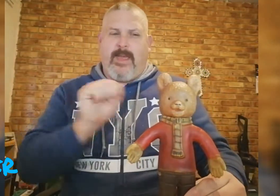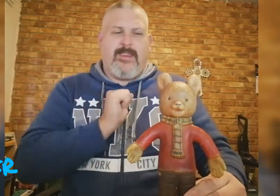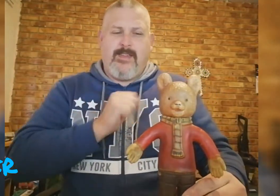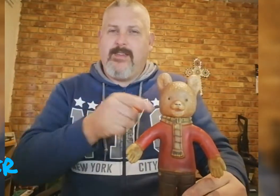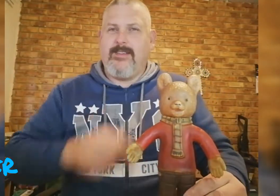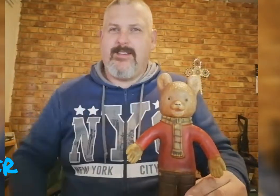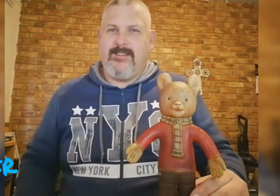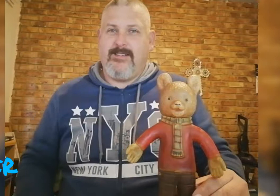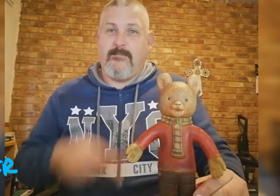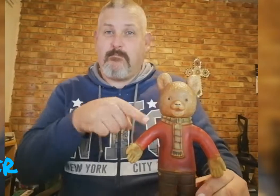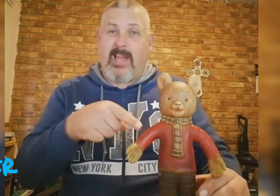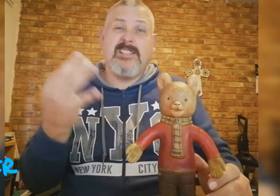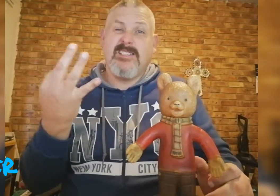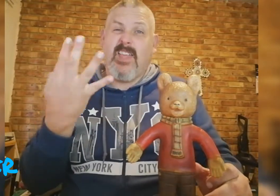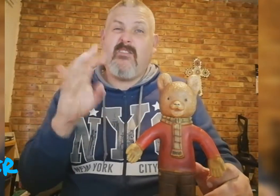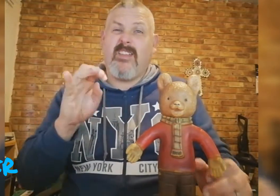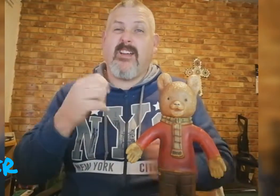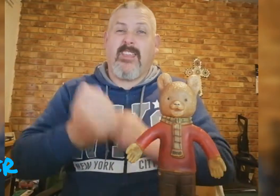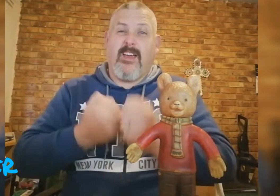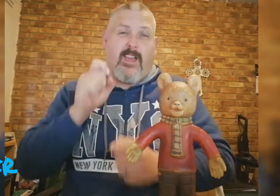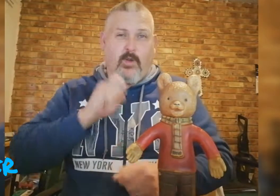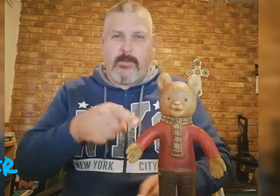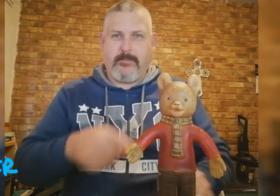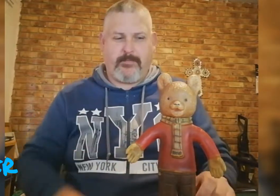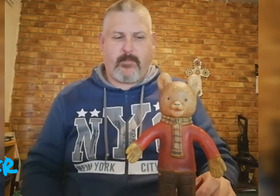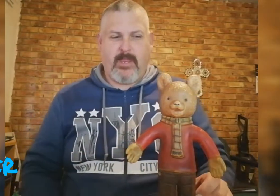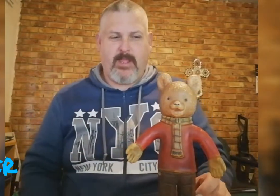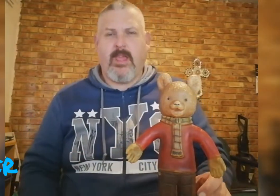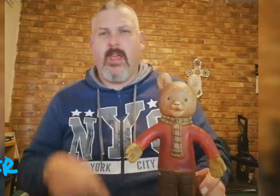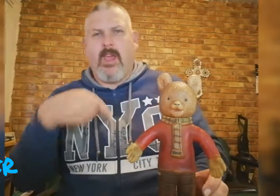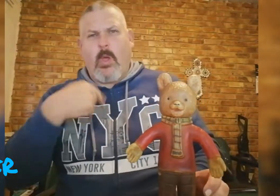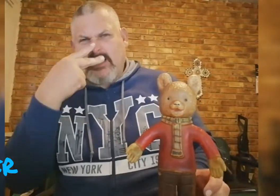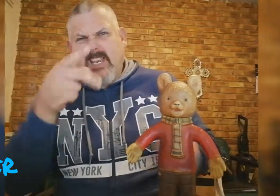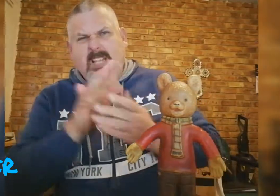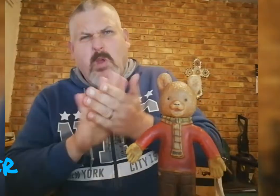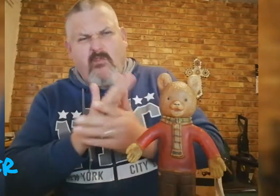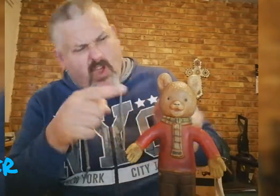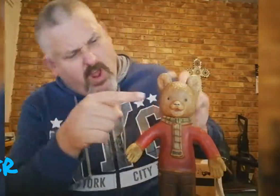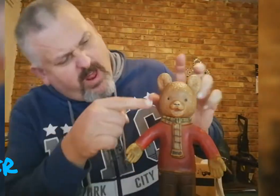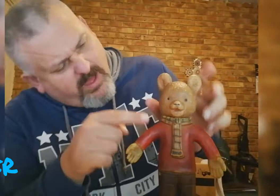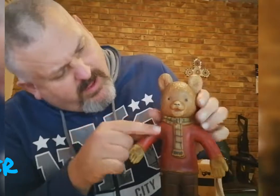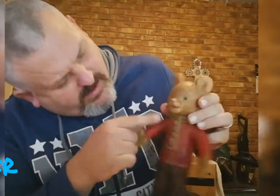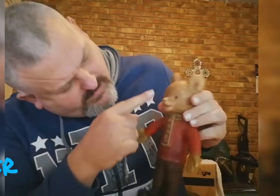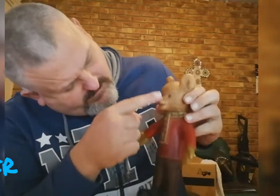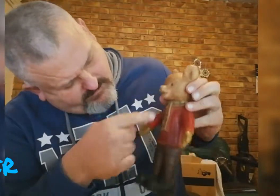myne, hy is 43 jaar oud. Ek sien, hy is bykie pijn.